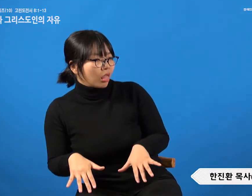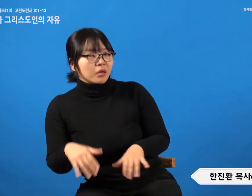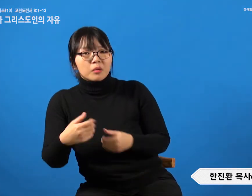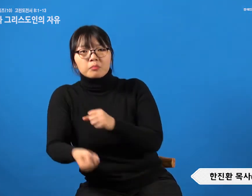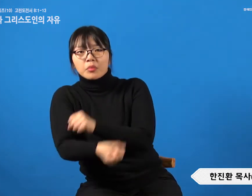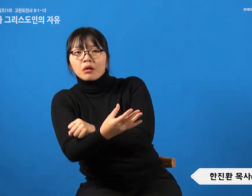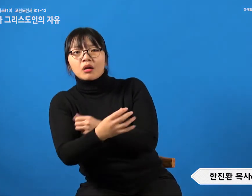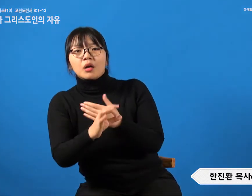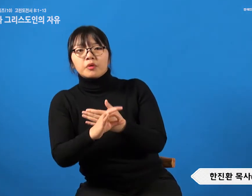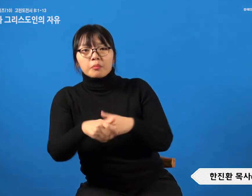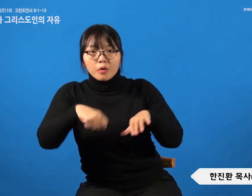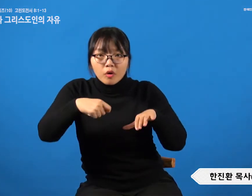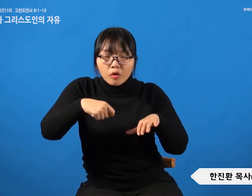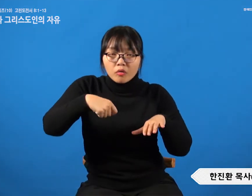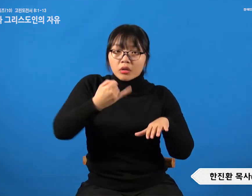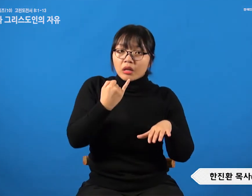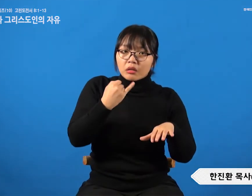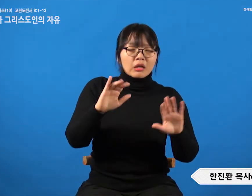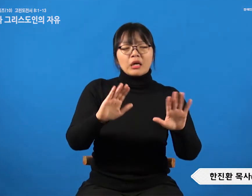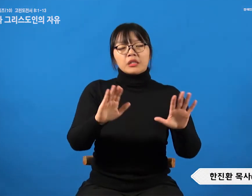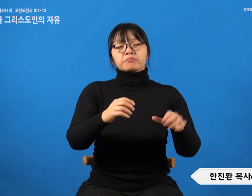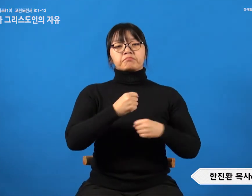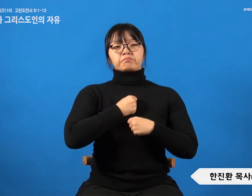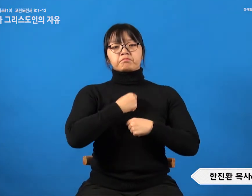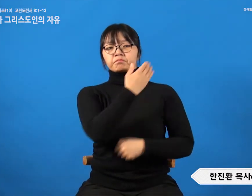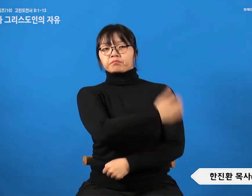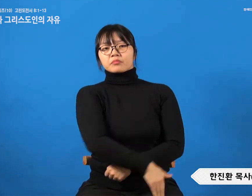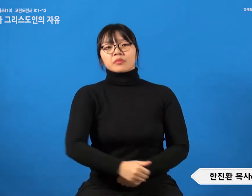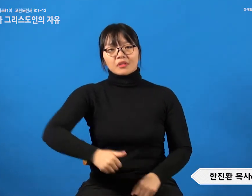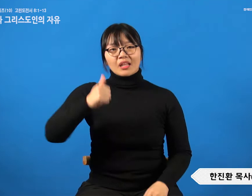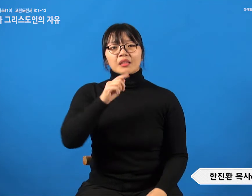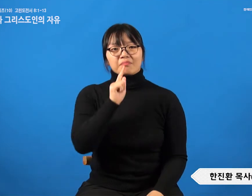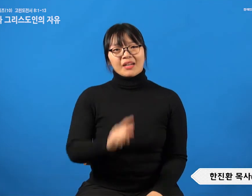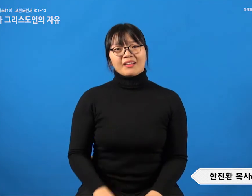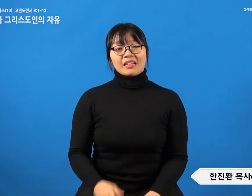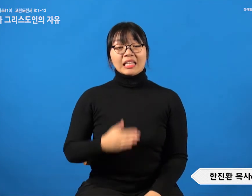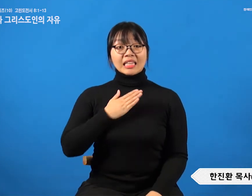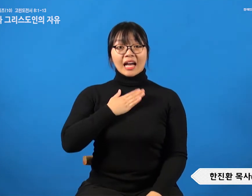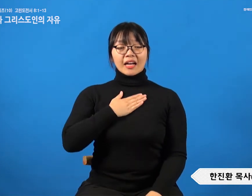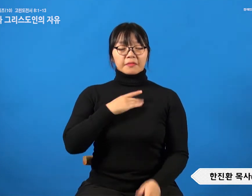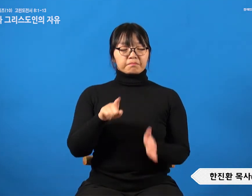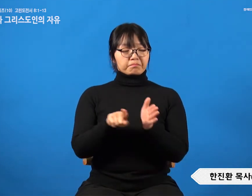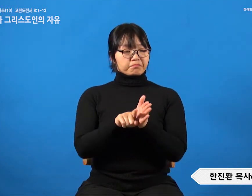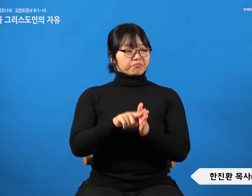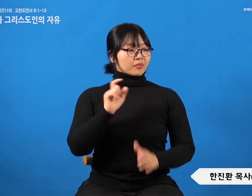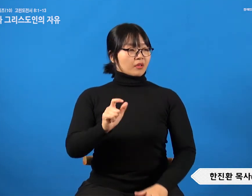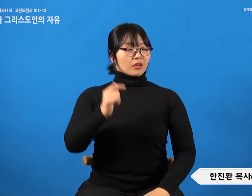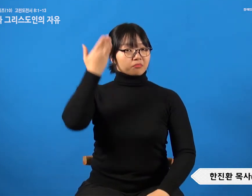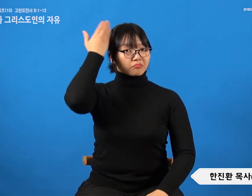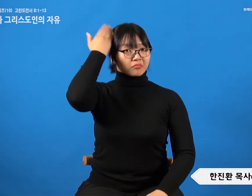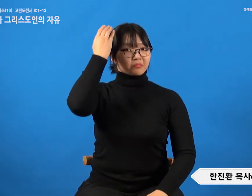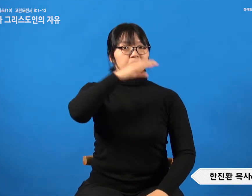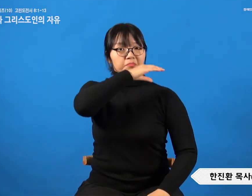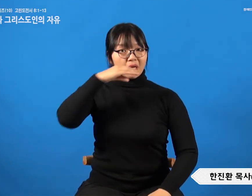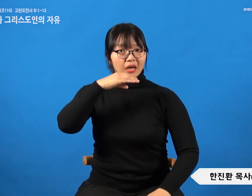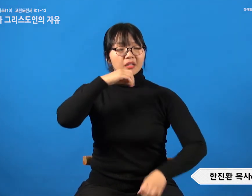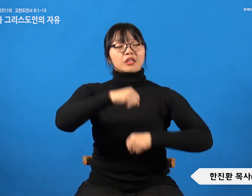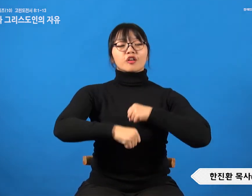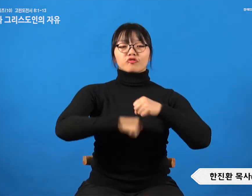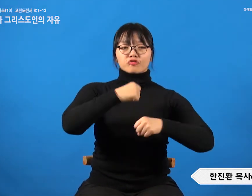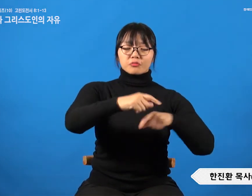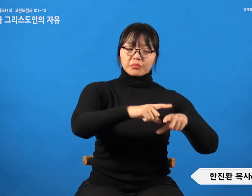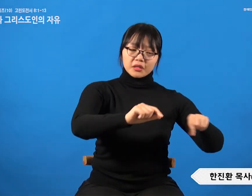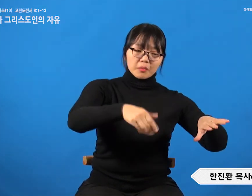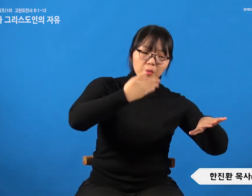된다는 말입니다. 나는 자유인이기 때문에 무엇이든지 할 수 있지만은 그러나 내 자유가 다른 사람들을